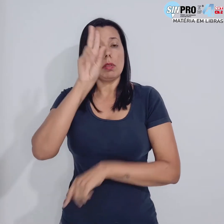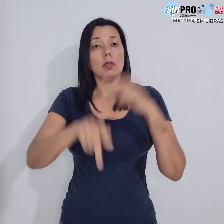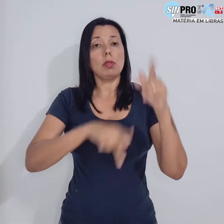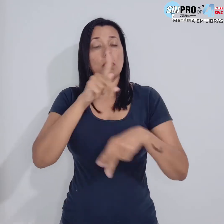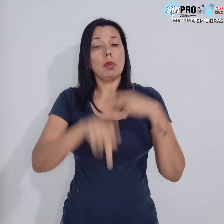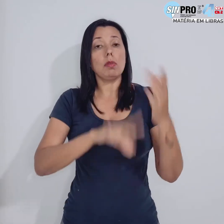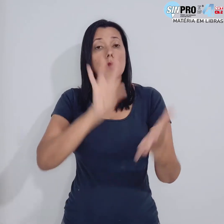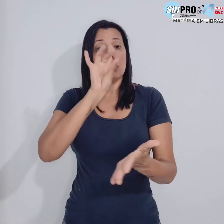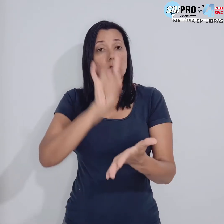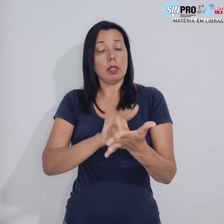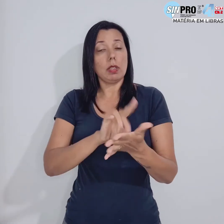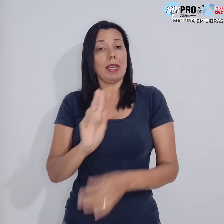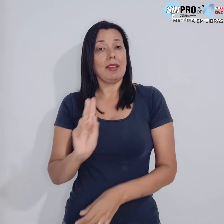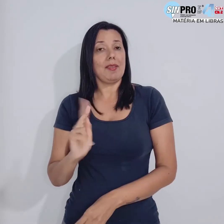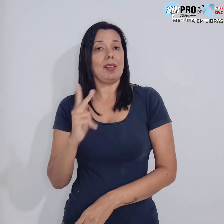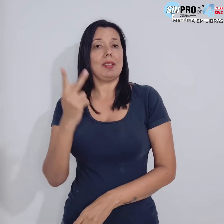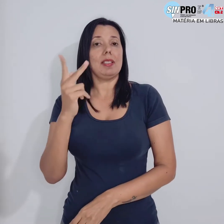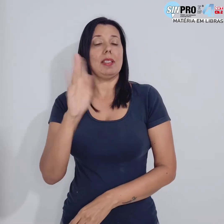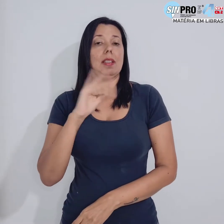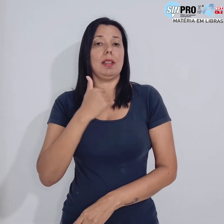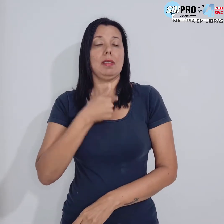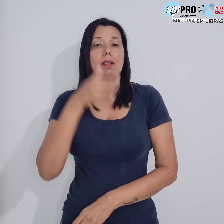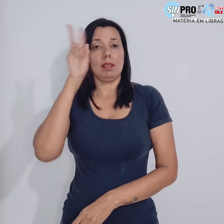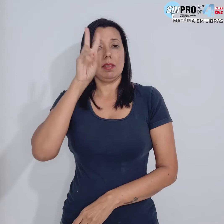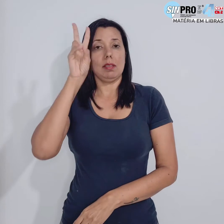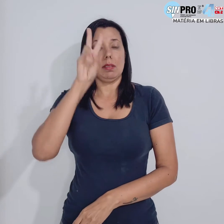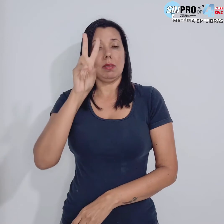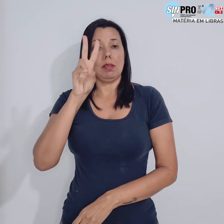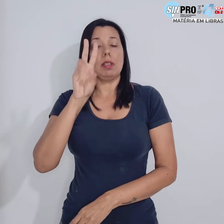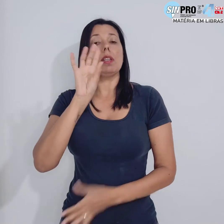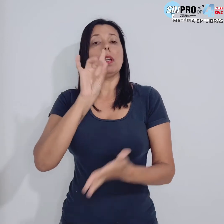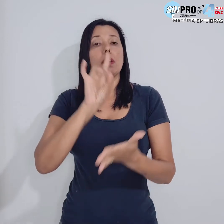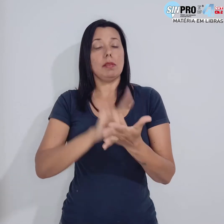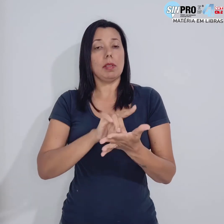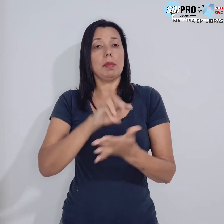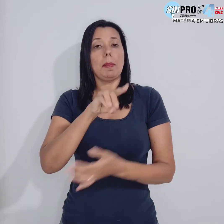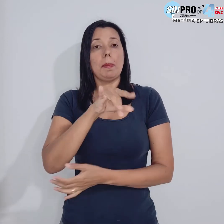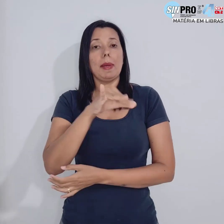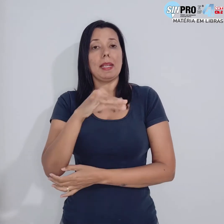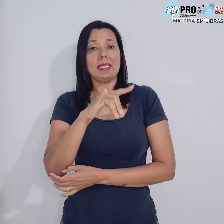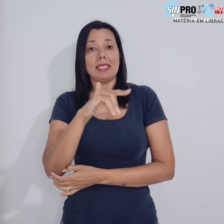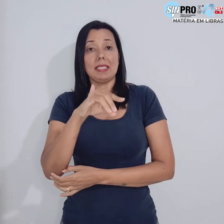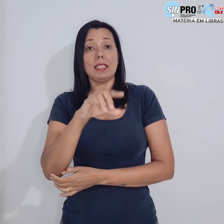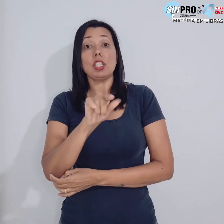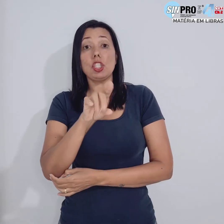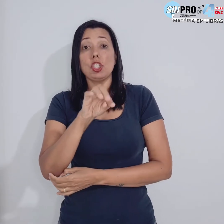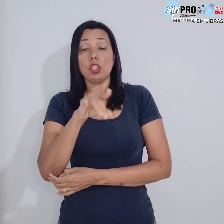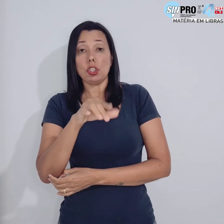povos originários é valorizar a nossa história, afirma Márcia Gilda Moreira